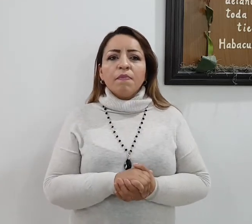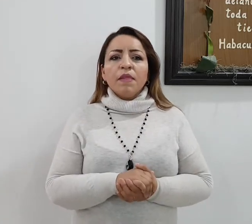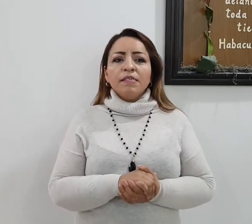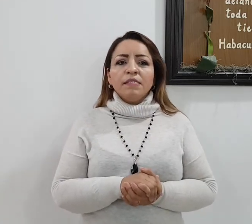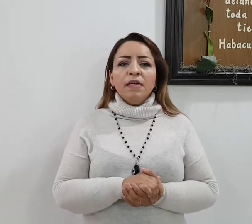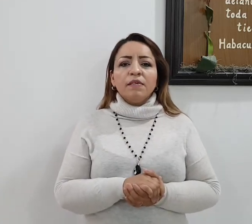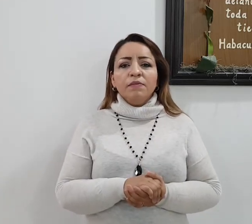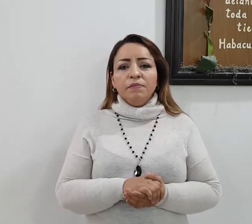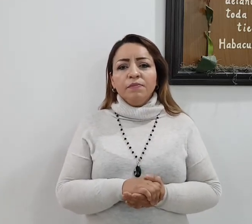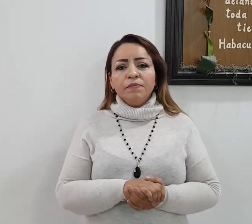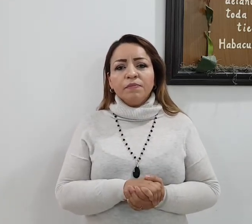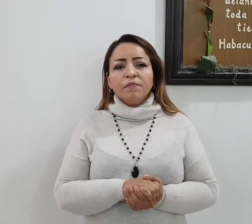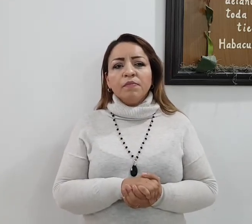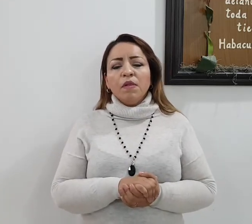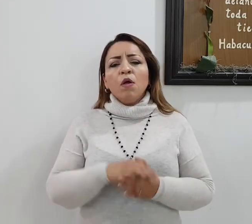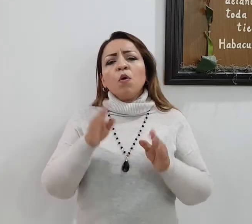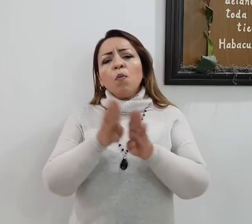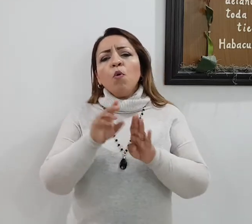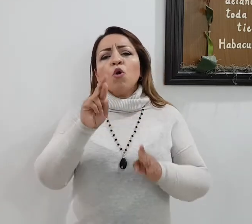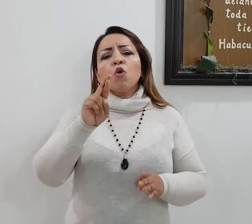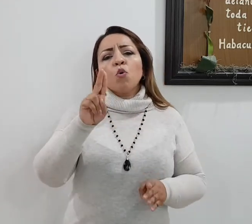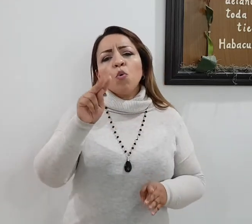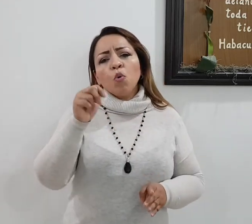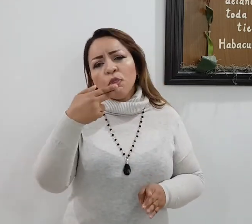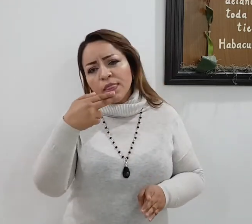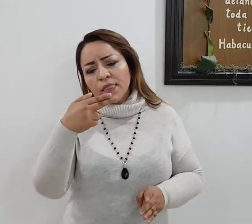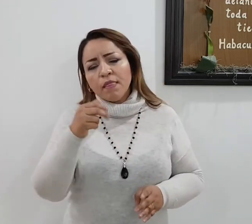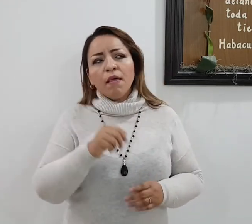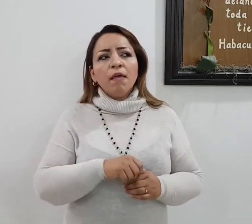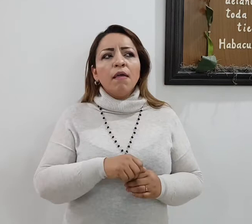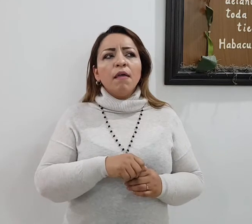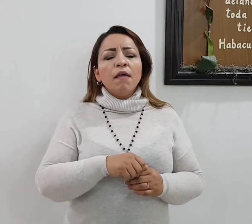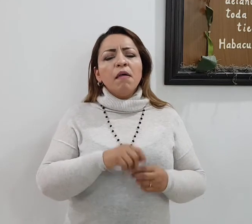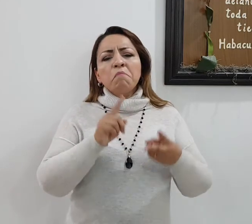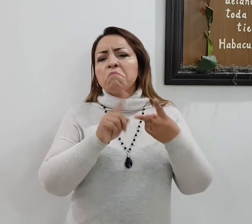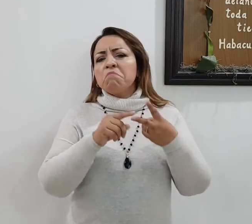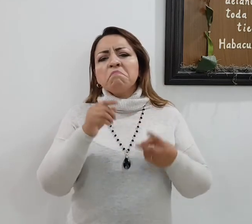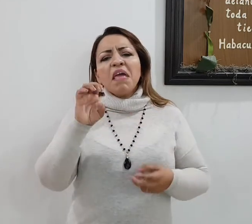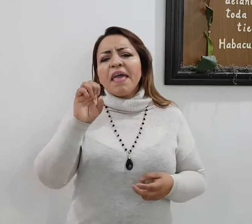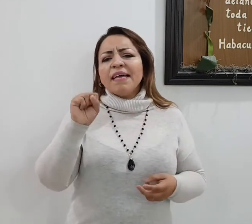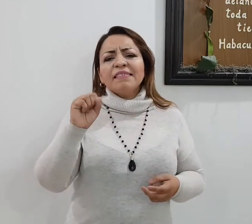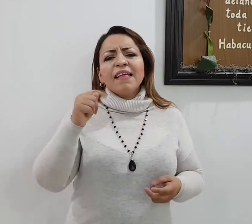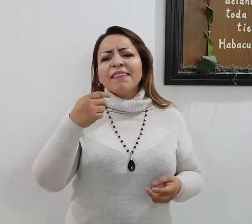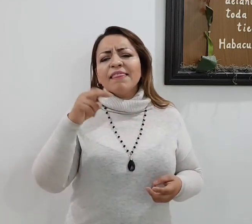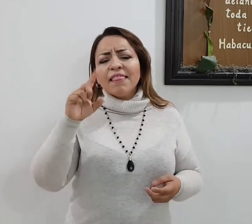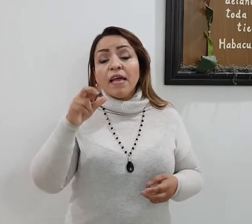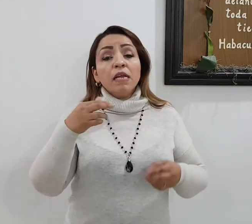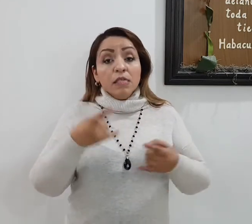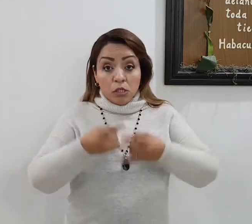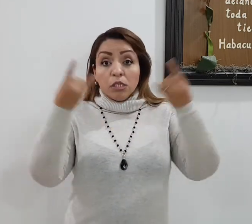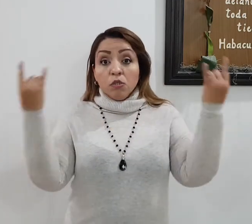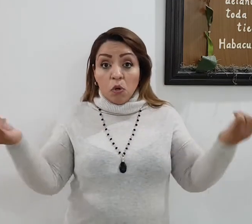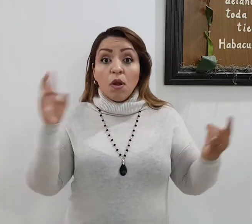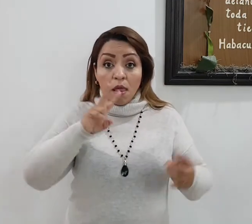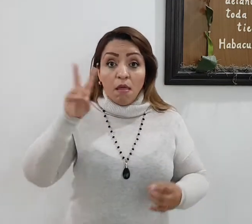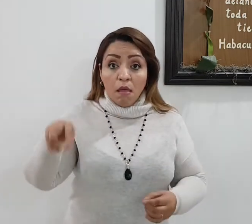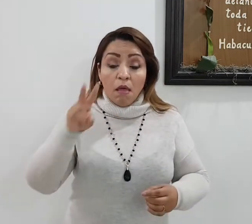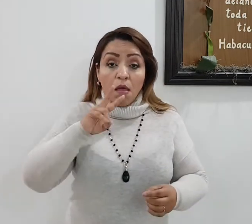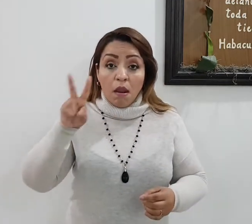Esther, Hechos, el Éxodo. Historias reales, hermanos. Un libro de historia real.